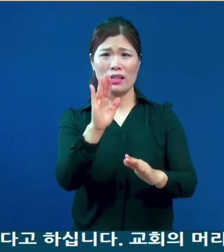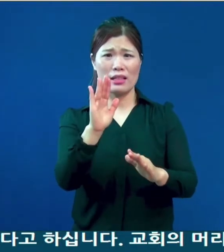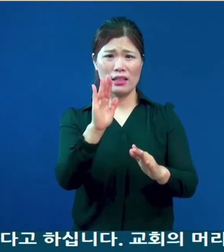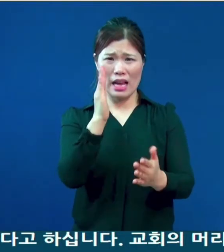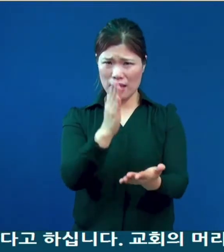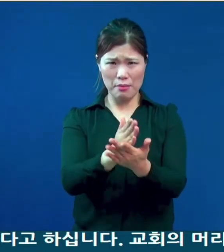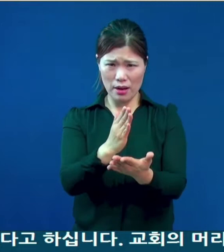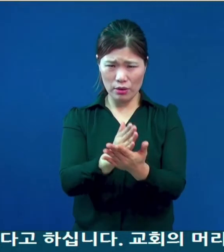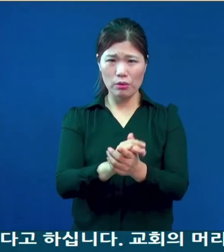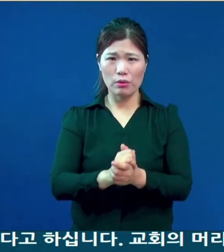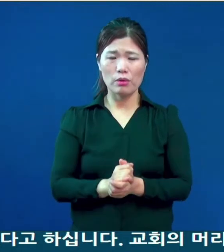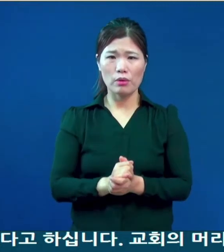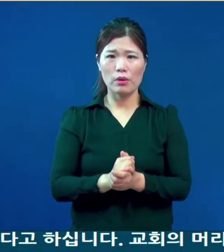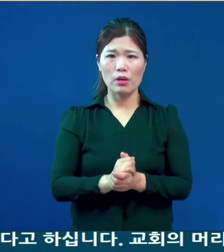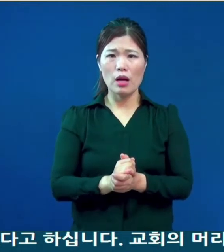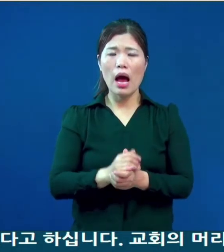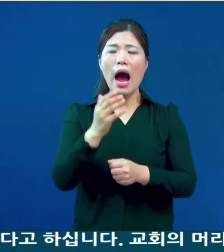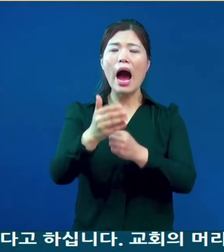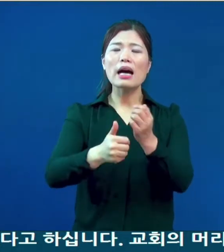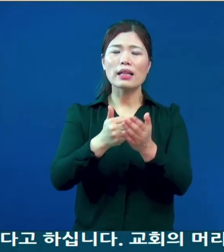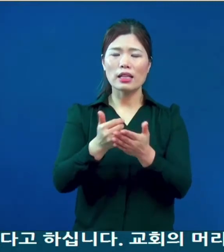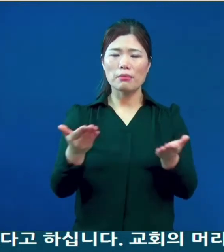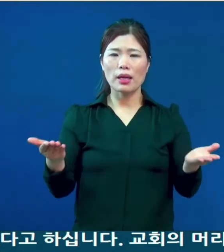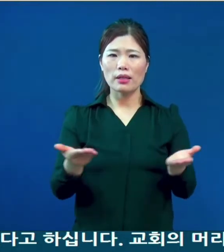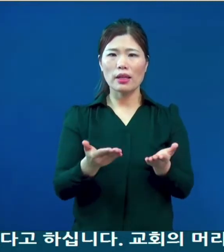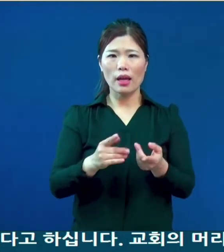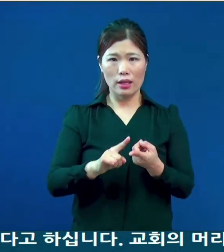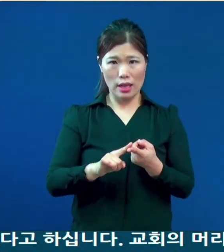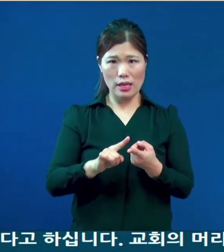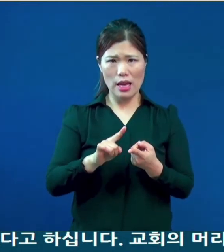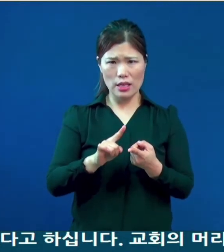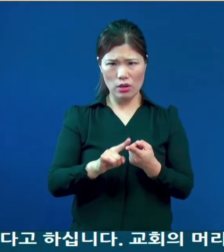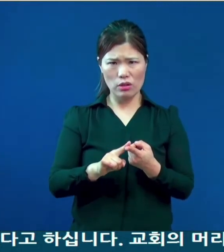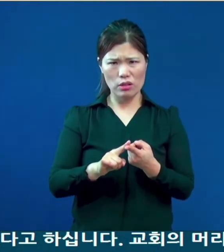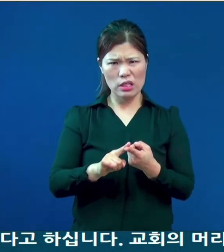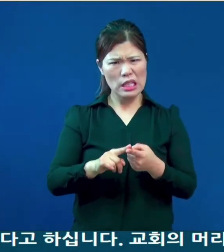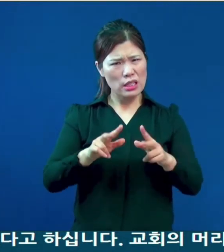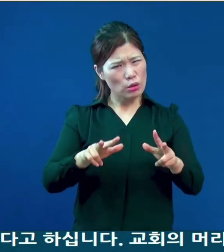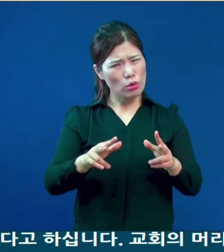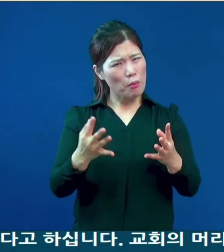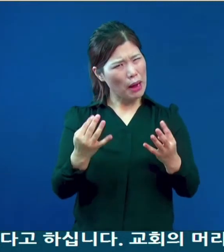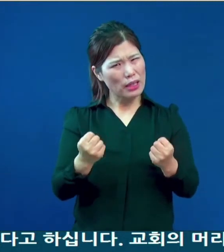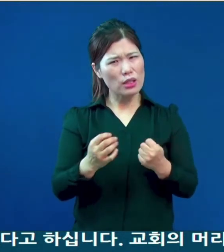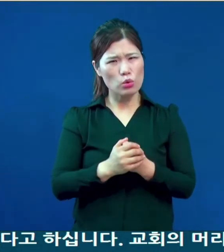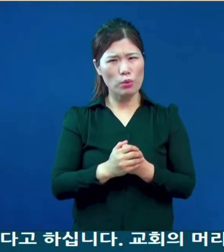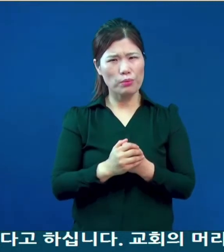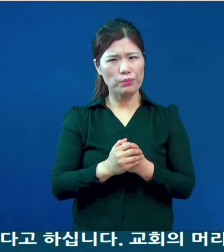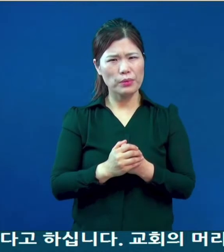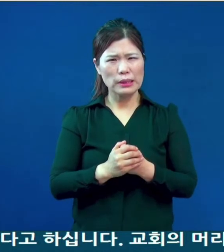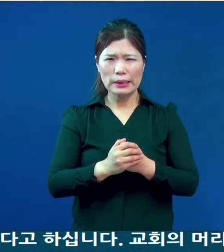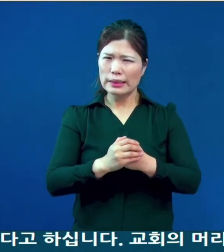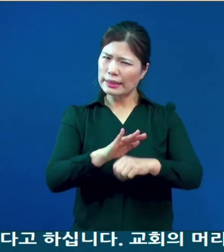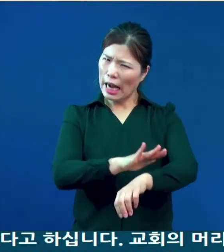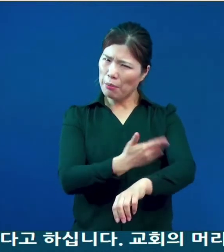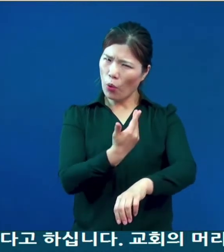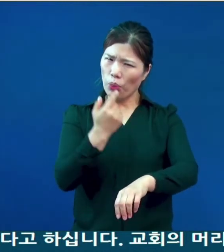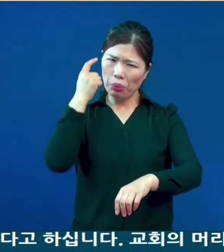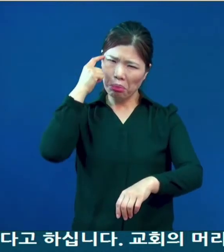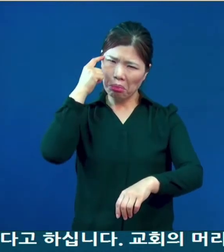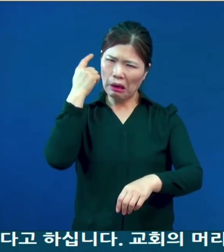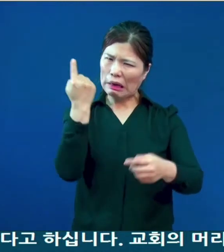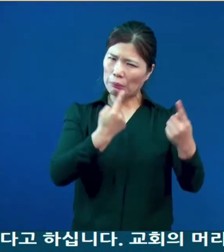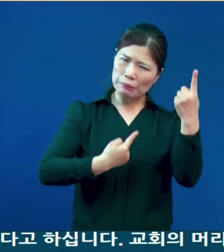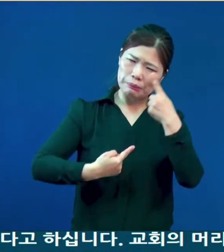삶의 영역에서는 하나님의 일하심에 대한 부분이 많이 훼손되어 있지는 않는지 우리 자신부터